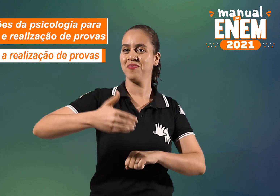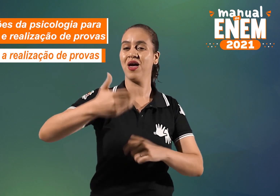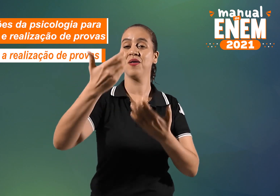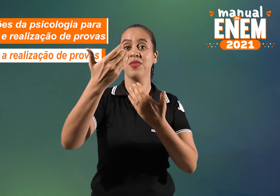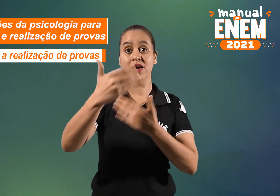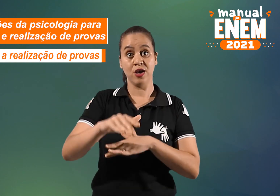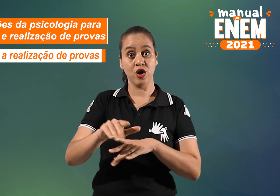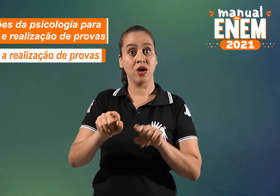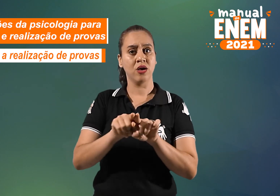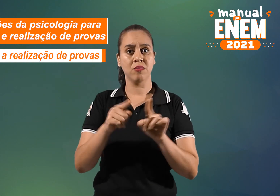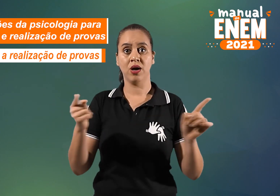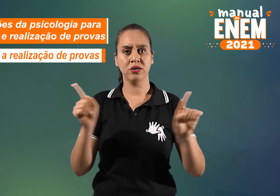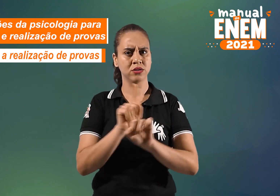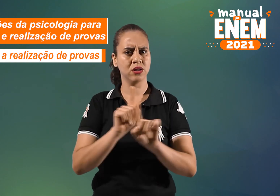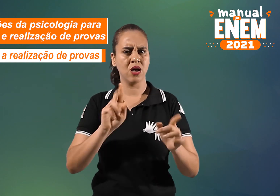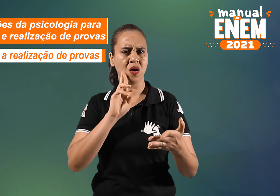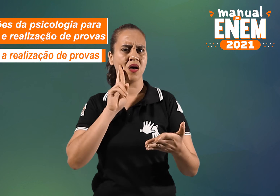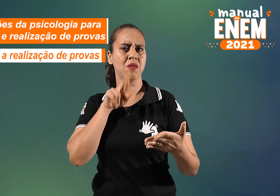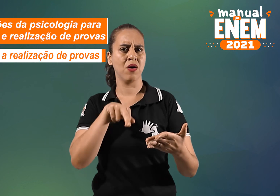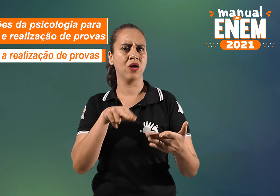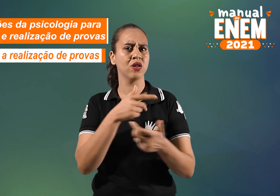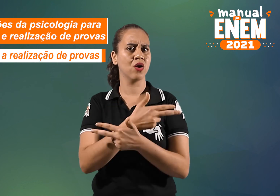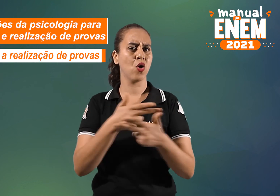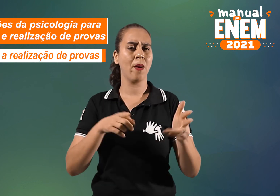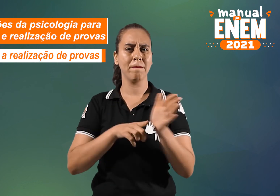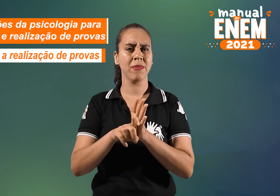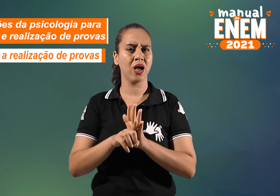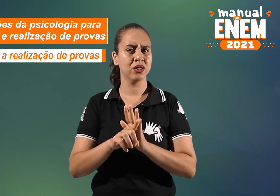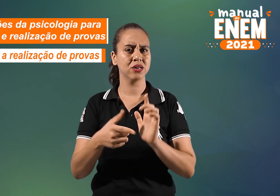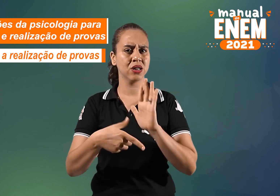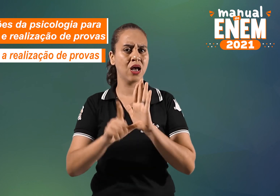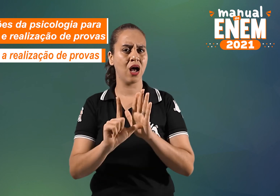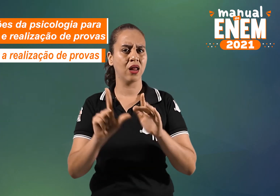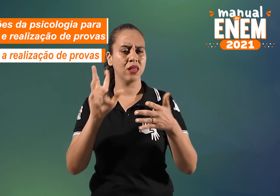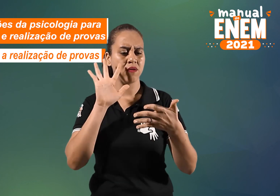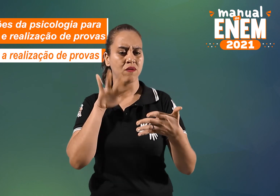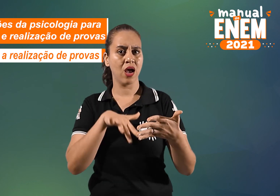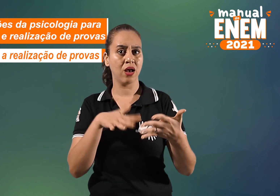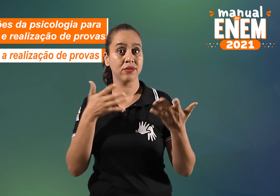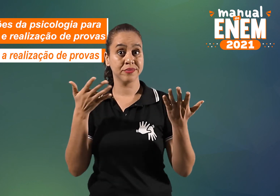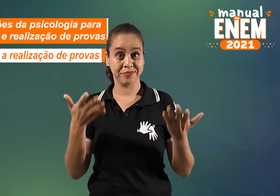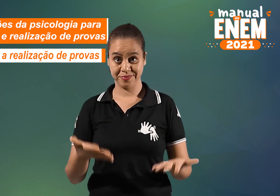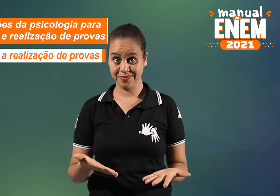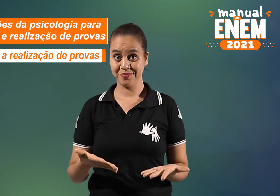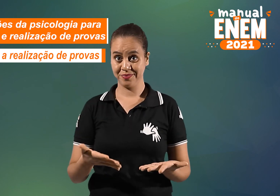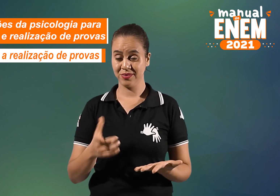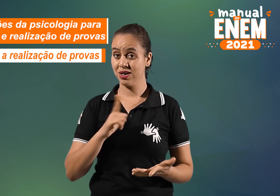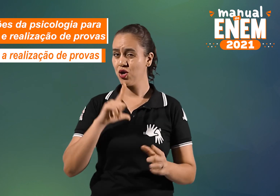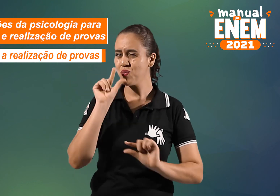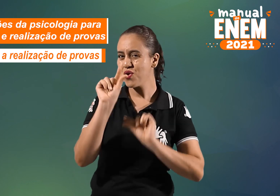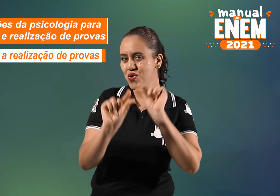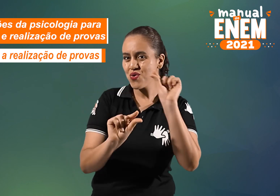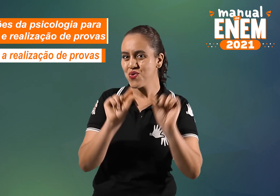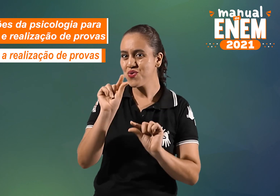das provas, mas não responda às questões sem antes analisar as alternativas. Às vezes, um pequeno detalhe